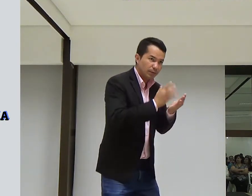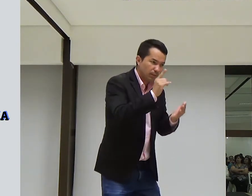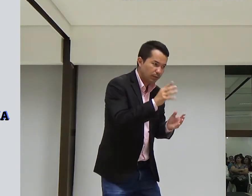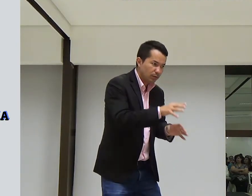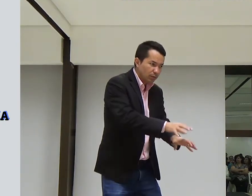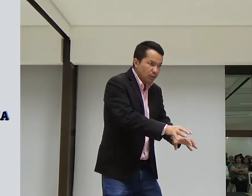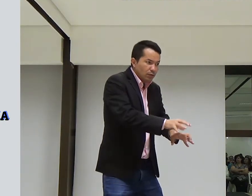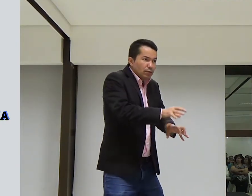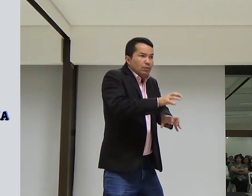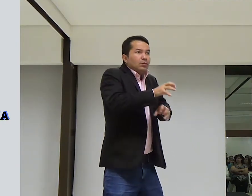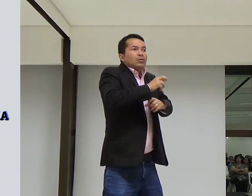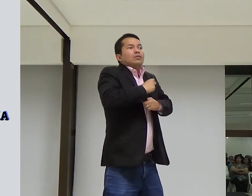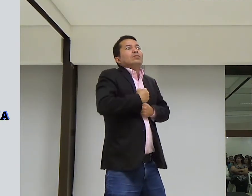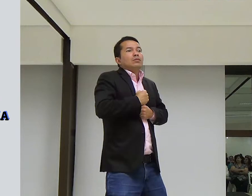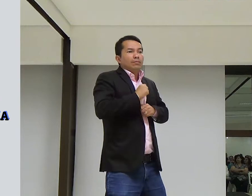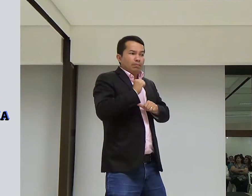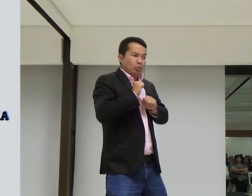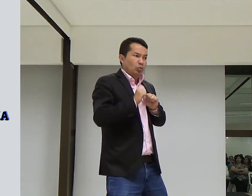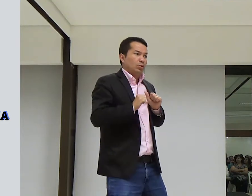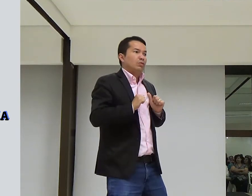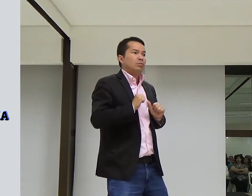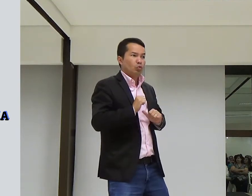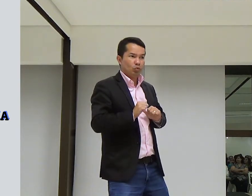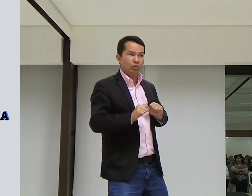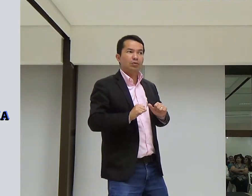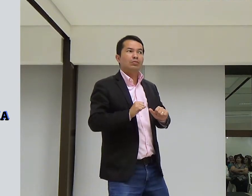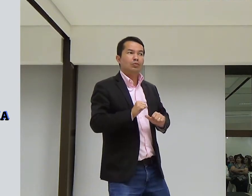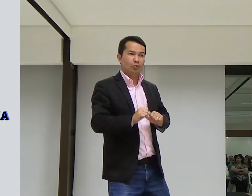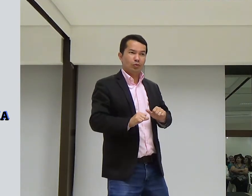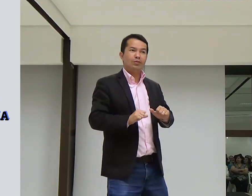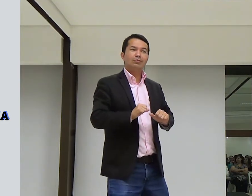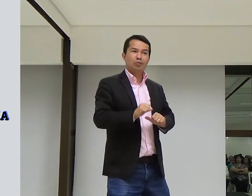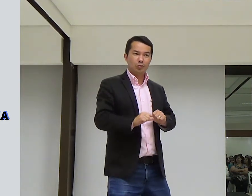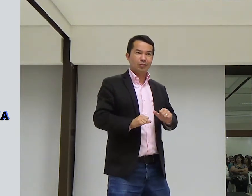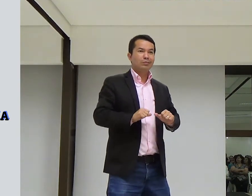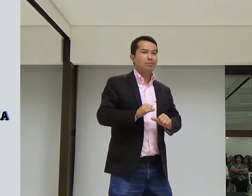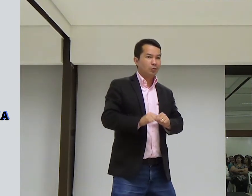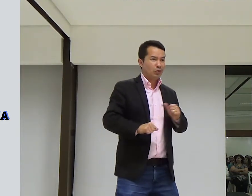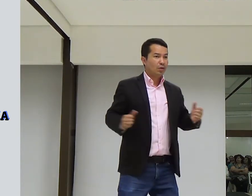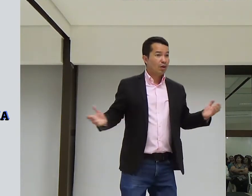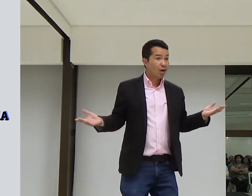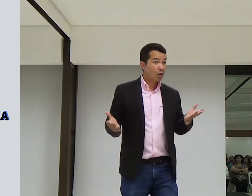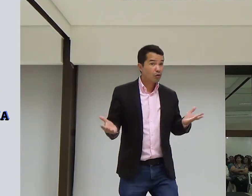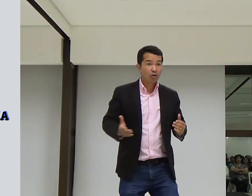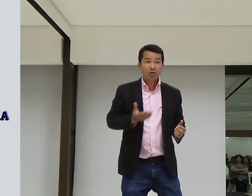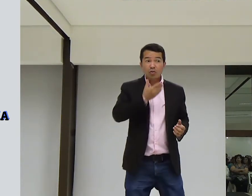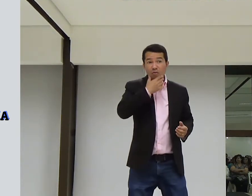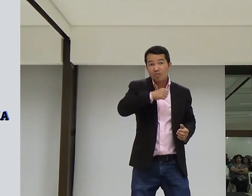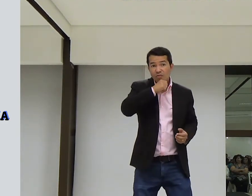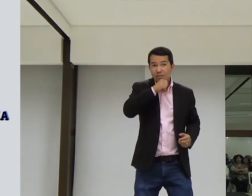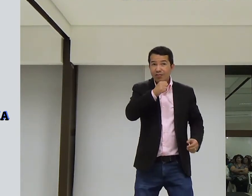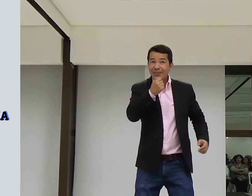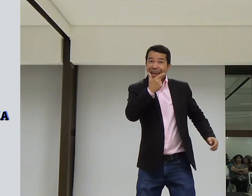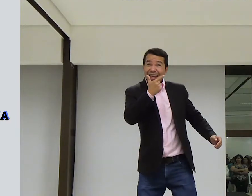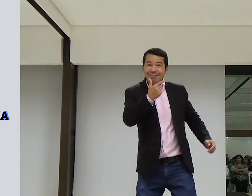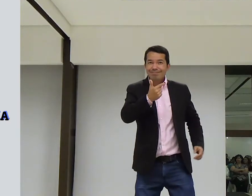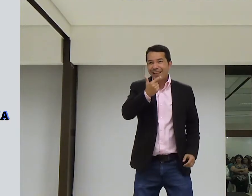Mas ele passou a ler a Bíblia. E a Bíblia, a palavra de Deus, passou a mudar a sua vida. Hoje,